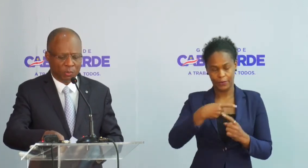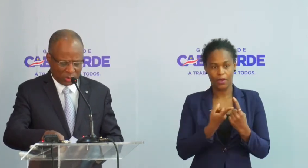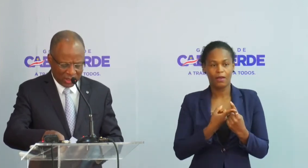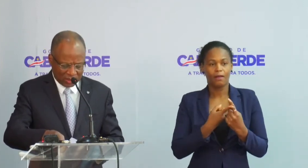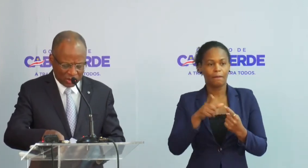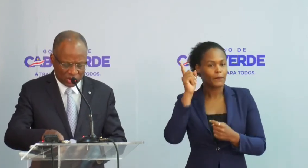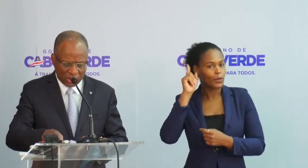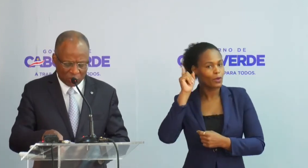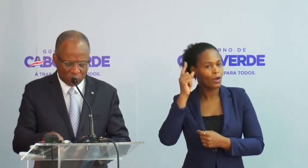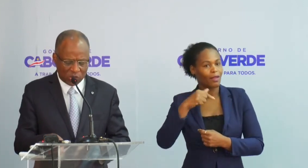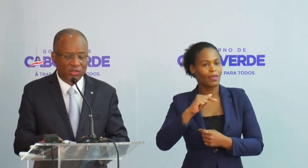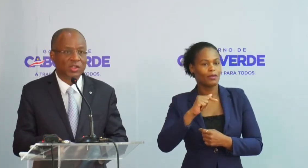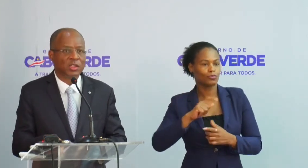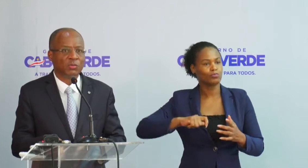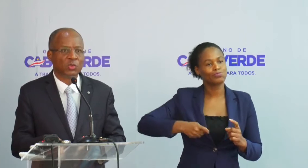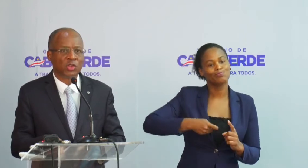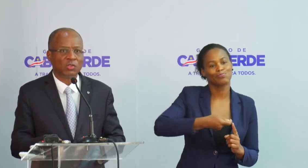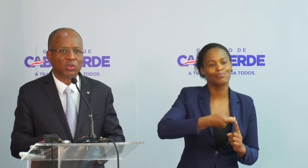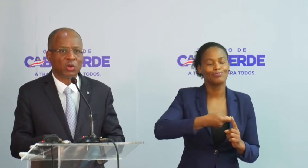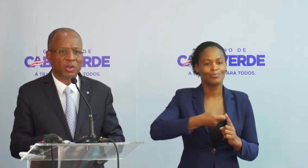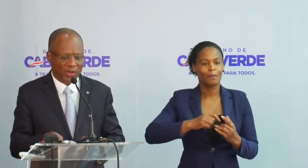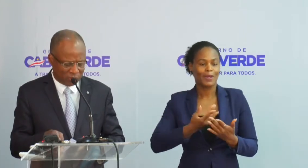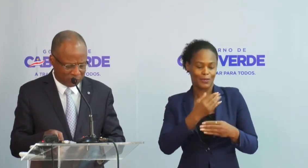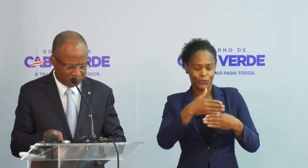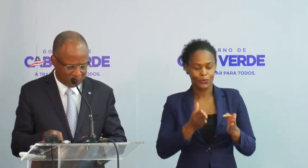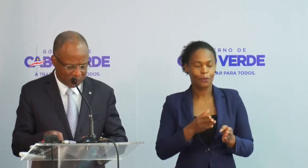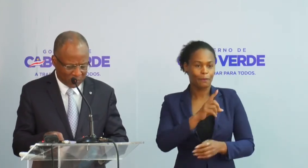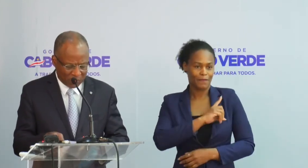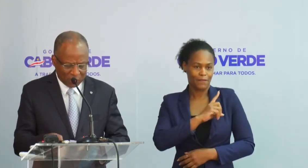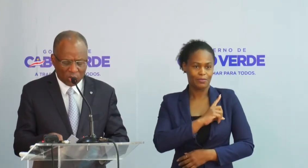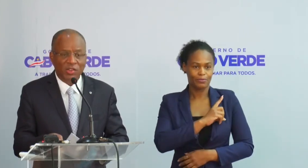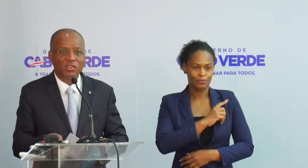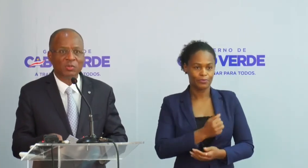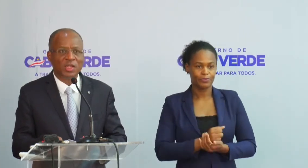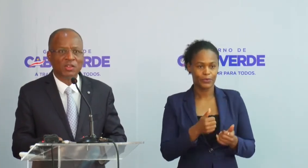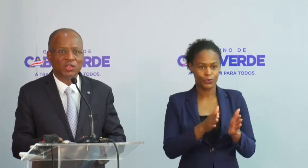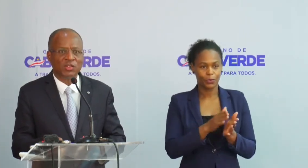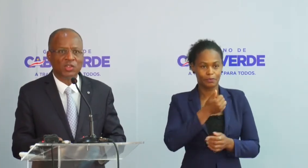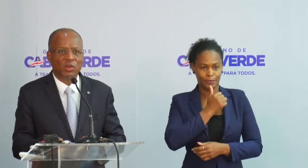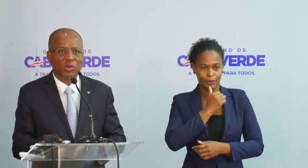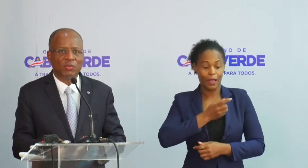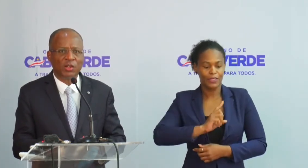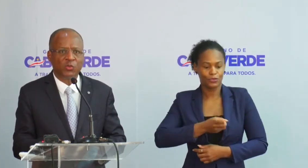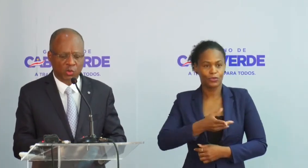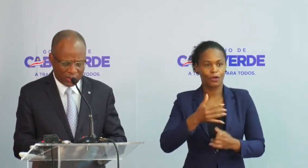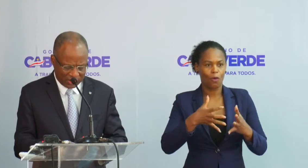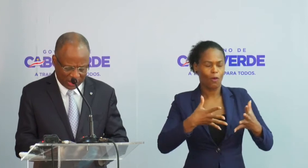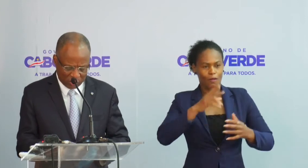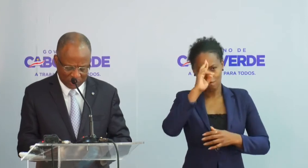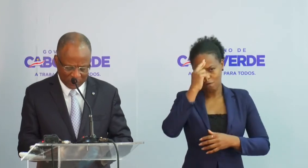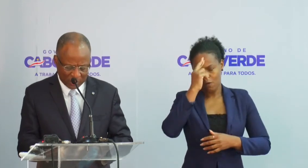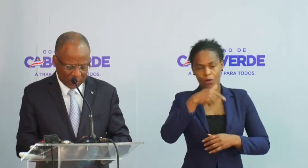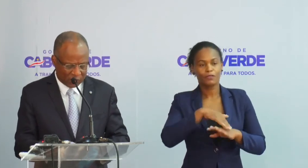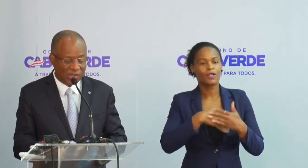com importantes estímulos e incentivos ao setor privado. Todas estas medidas exigiram um elevado esforço